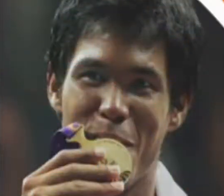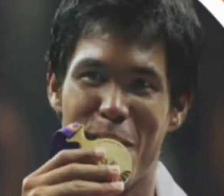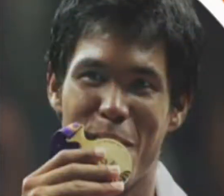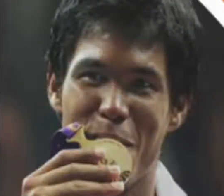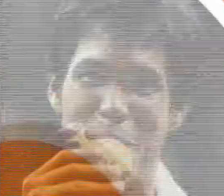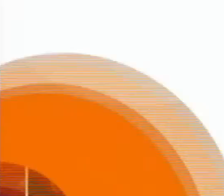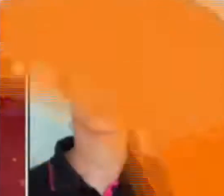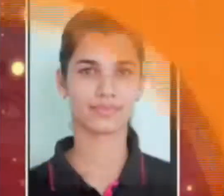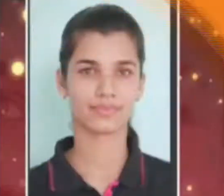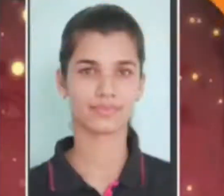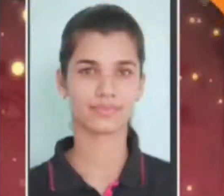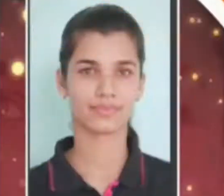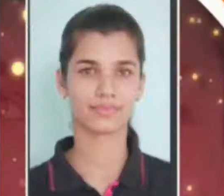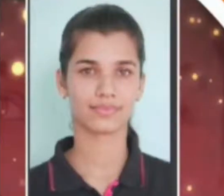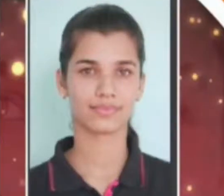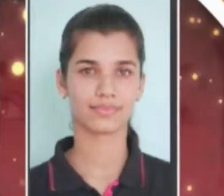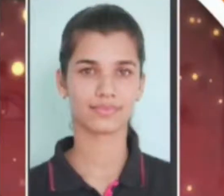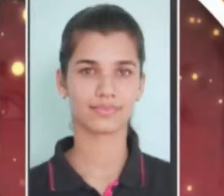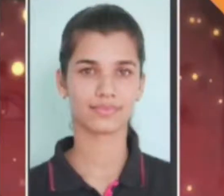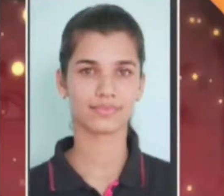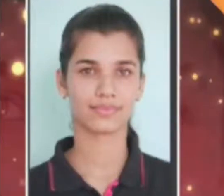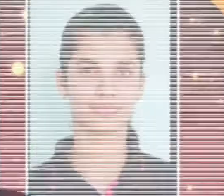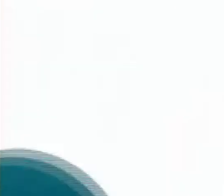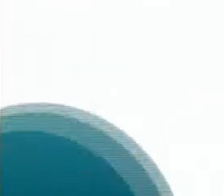स्वयं बने हम,